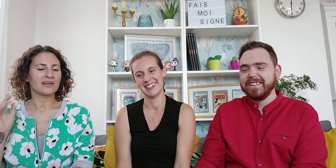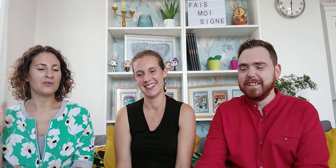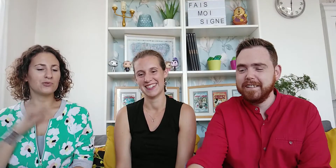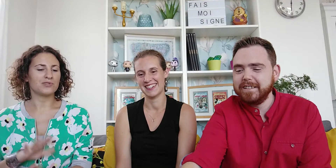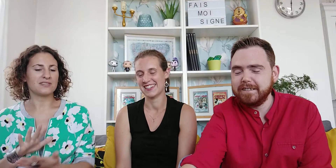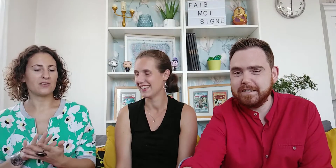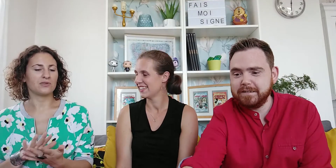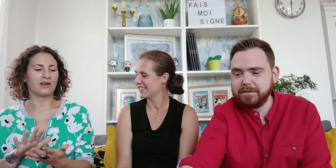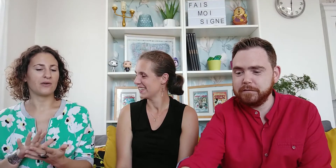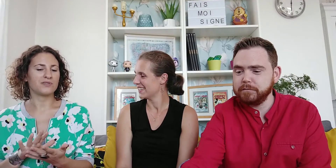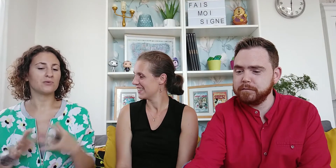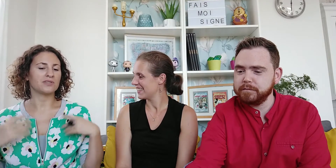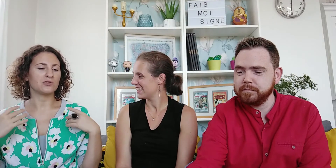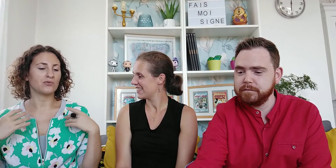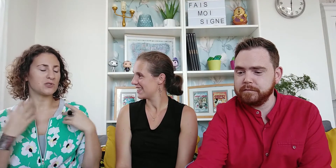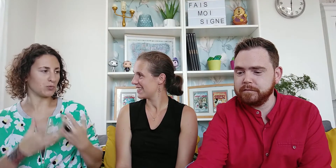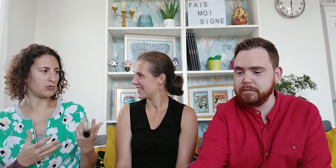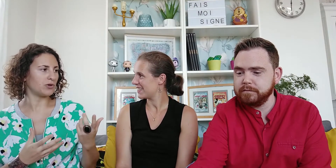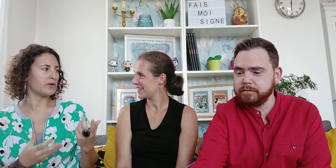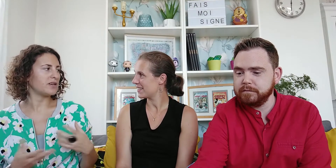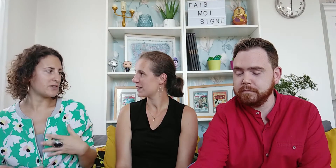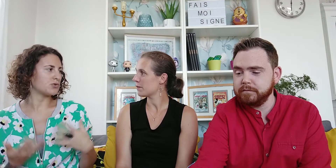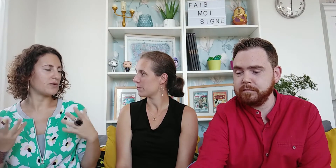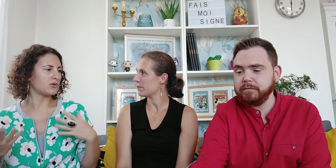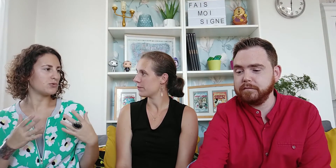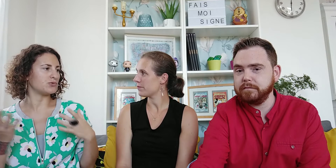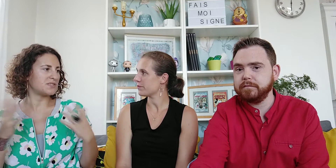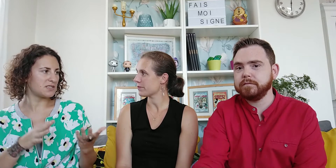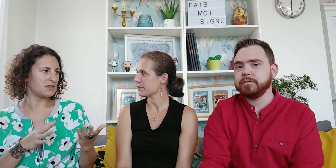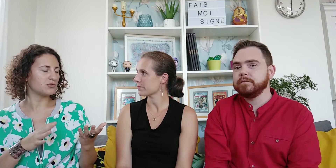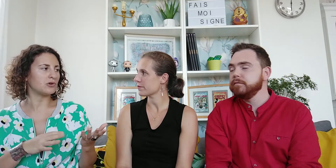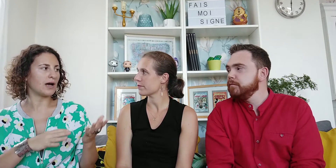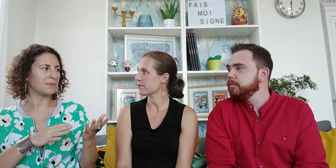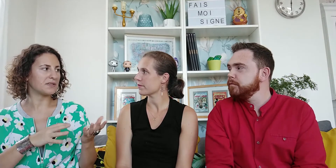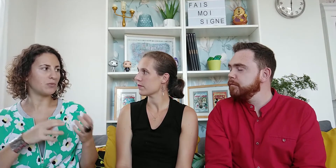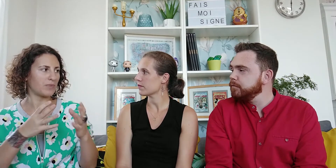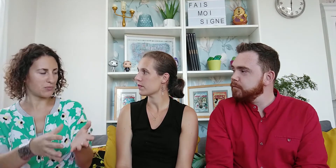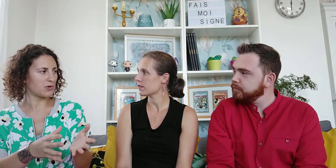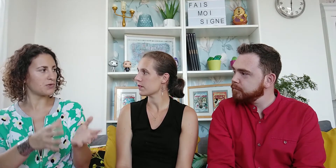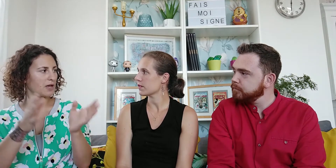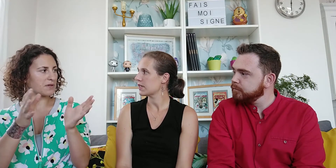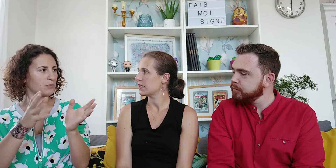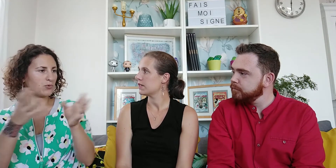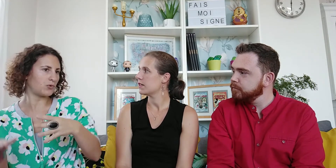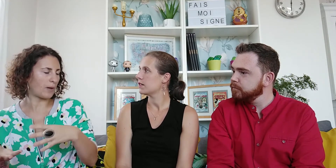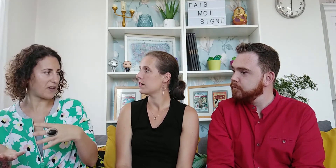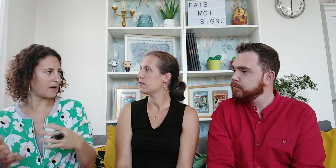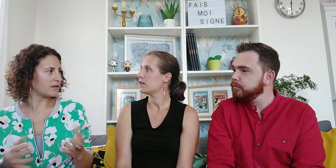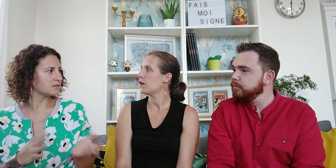Et donc tu disais que tu as aussi donc, des enfants qui sont plus grands. Et est-ce qu'avec eux tu signes, tu leur as appris en même temps, tu as appris un peu après ? En